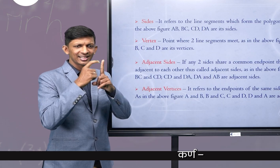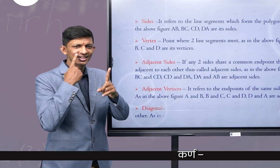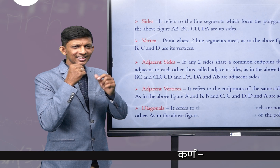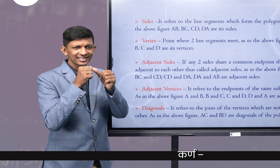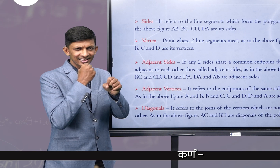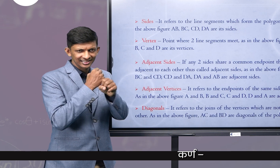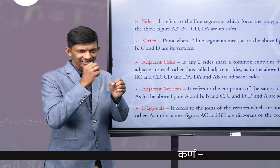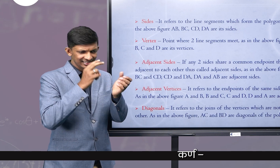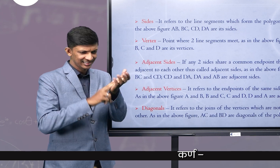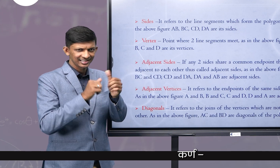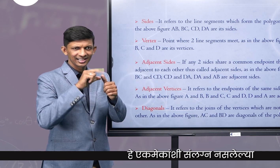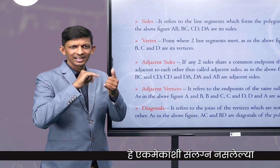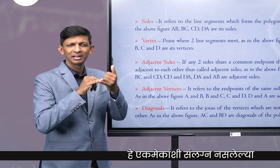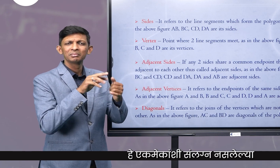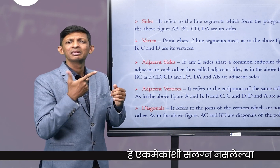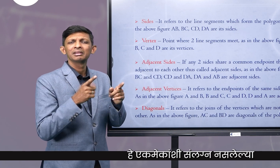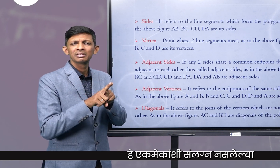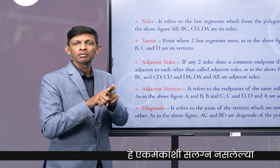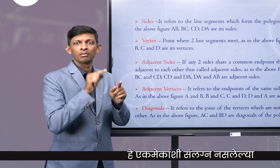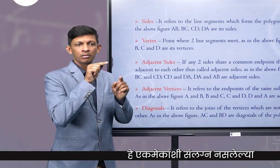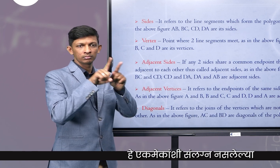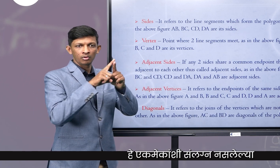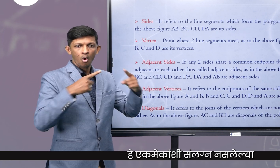कर्ण हे एकमेकांशी संलग्न नसलेल्या